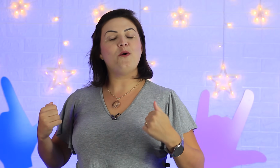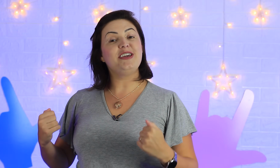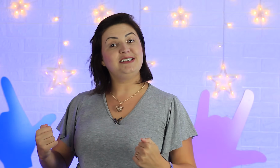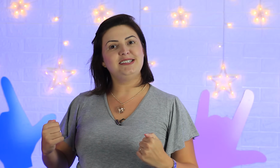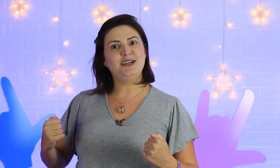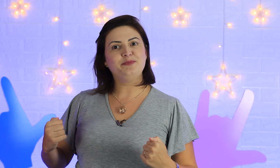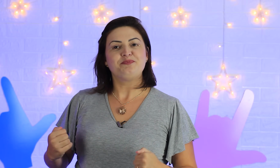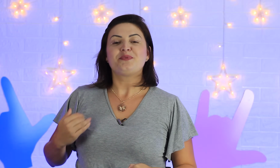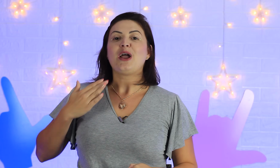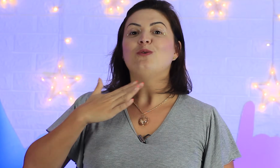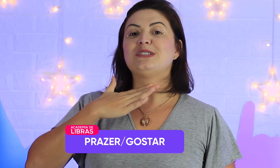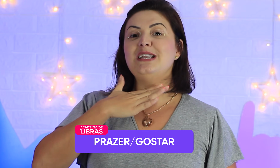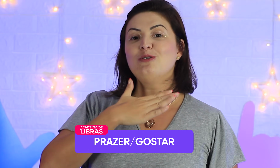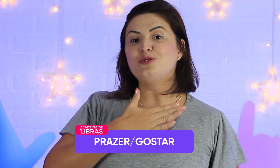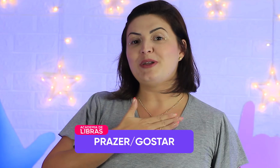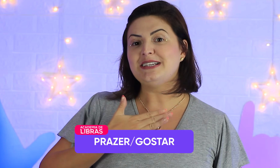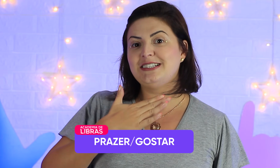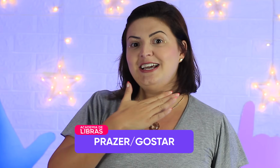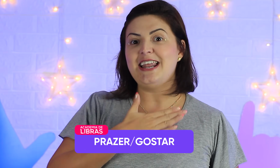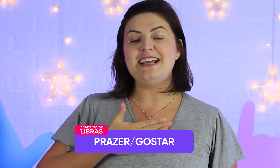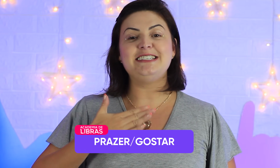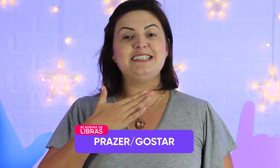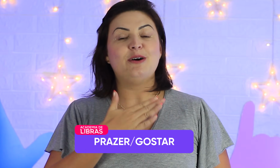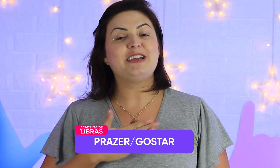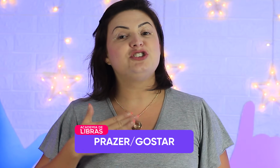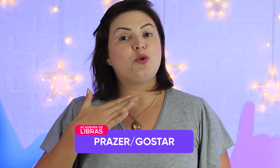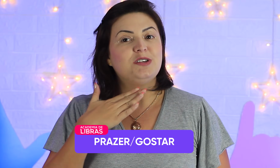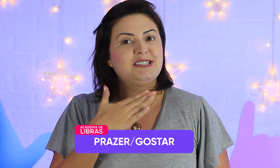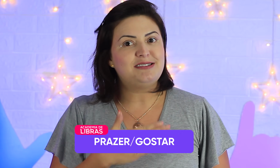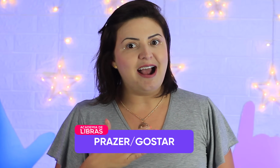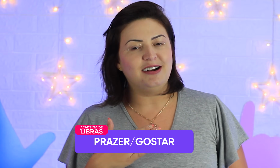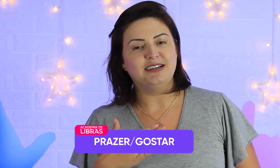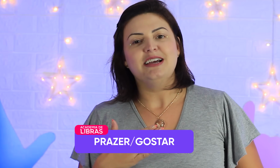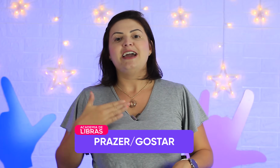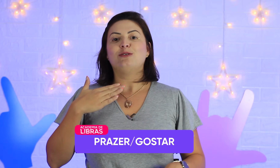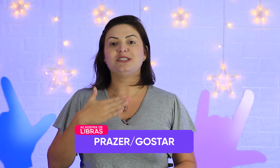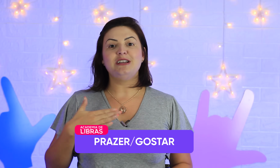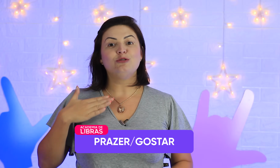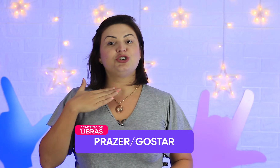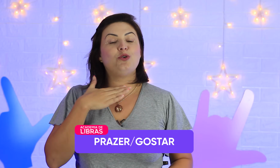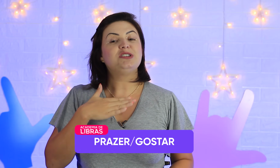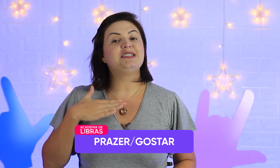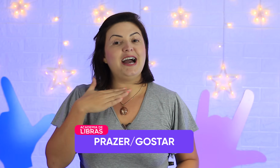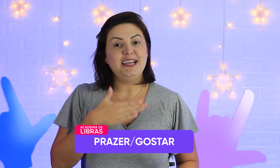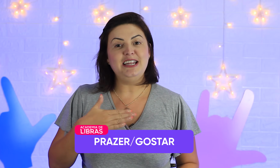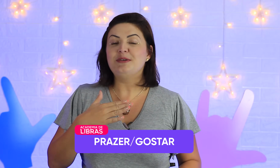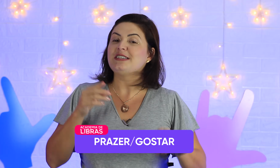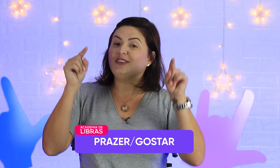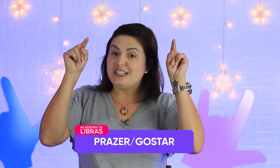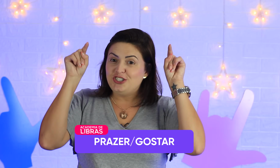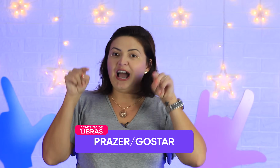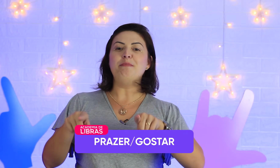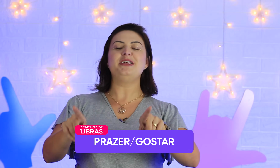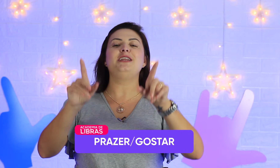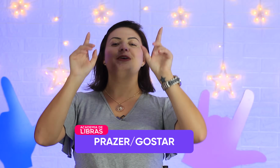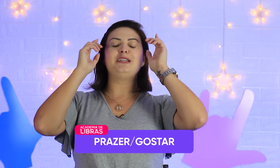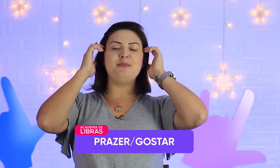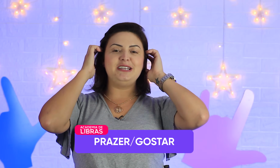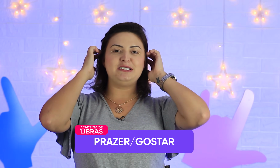conhecer. O sinal de prazer é esse sinal aqui de gostar. É o sinal de gostar em livros que você já aprendeu aqui também nesse